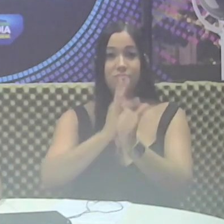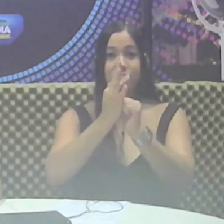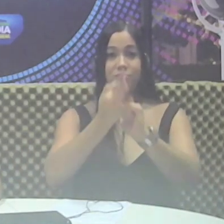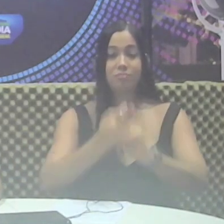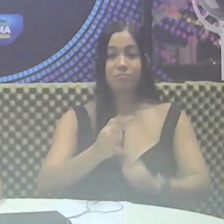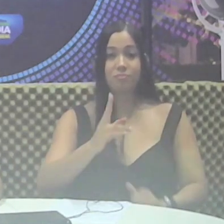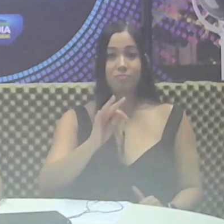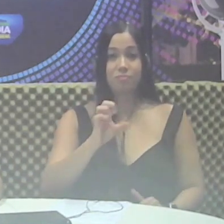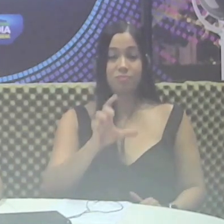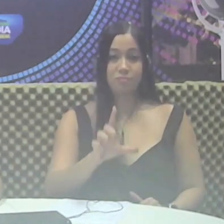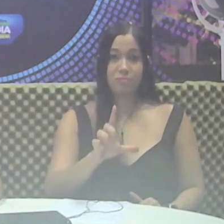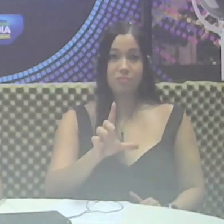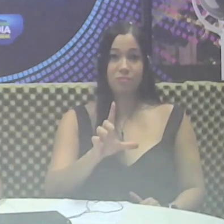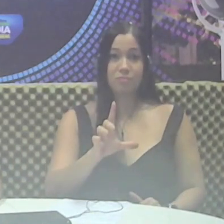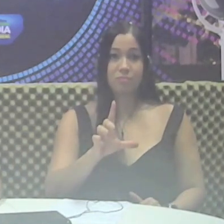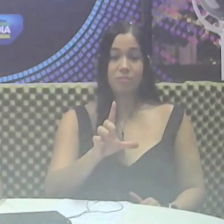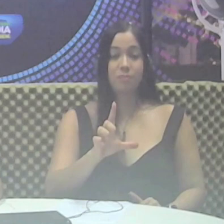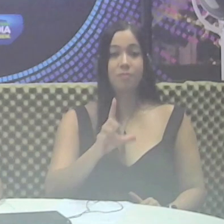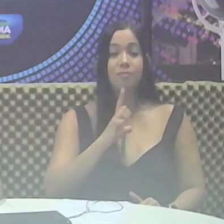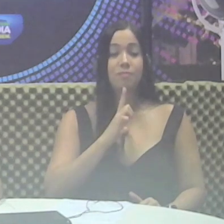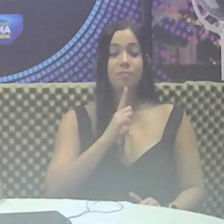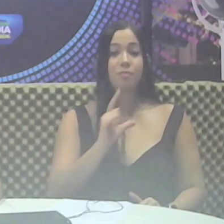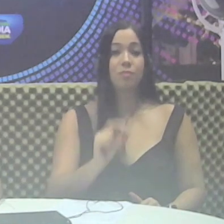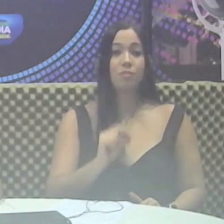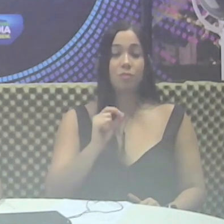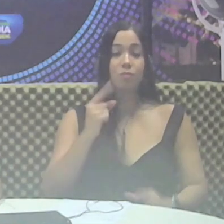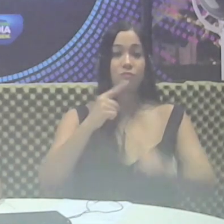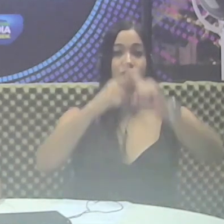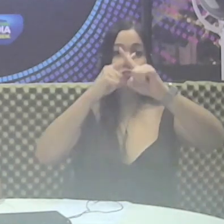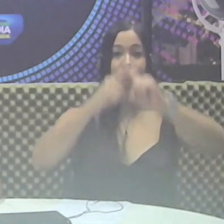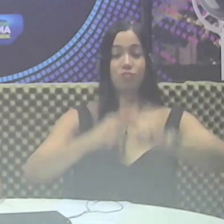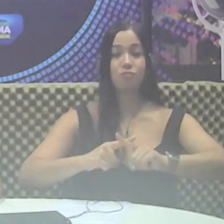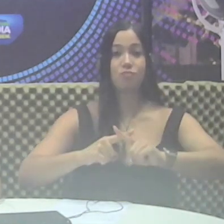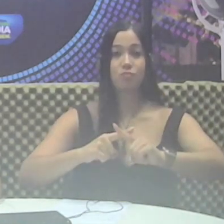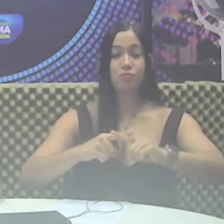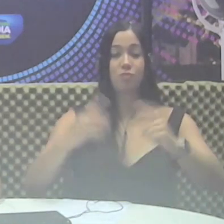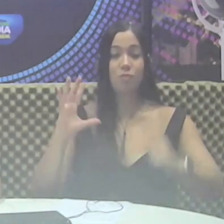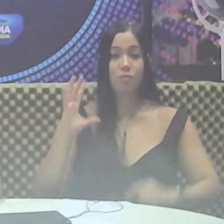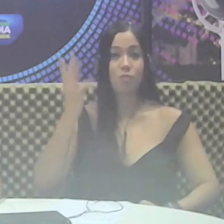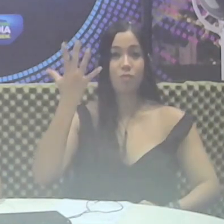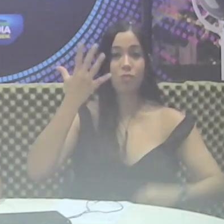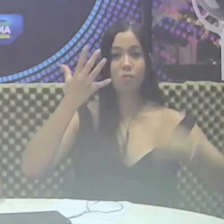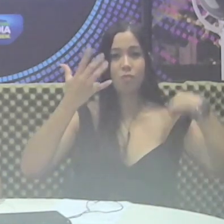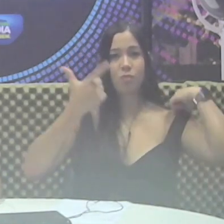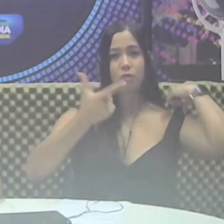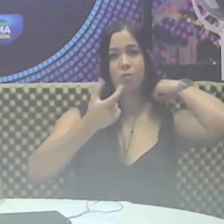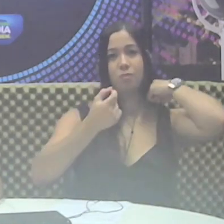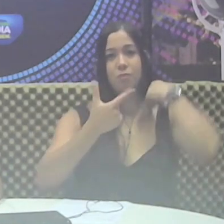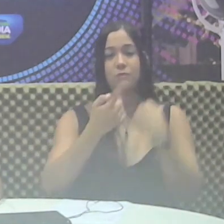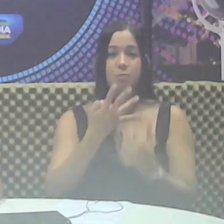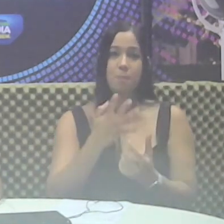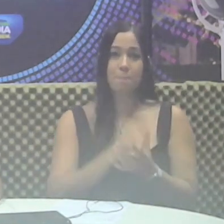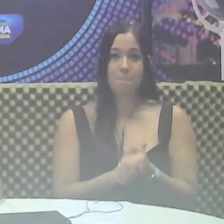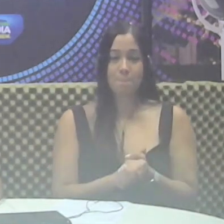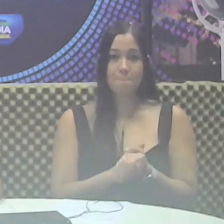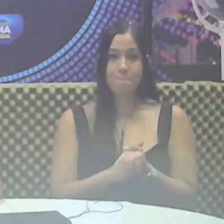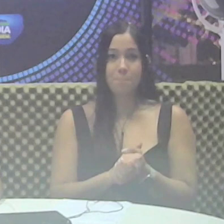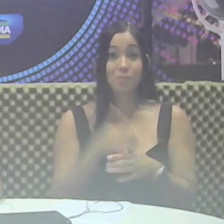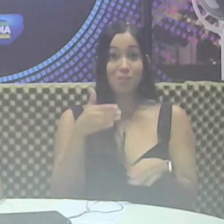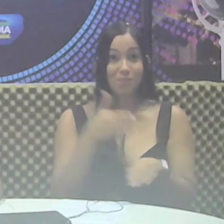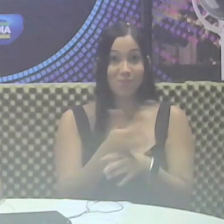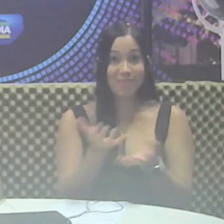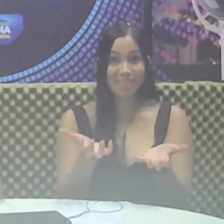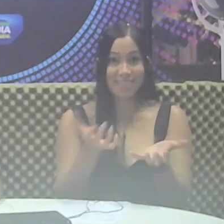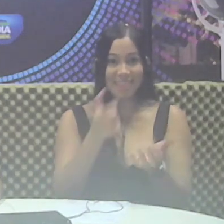do Turismo, Esporte e Lazer, a Futel, para campeonatos que serão disputados ao longo de 2024. Para